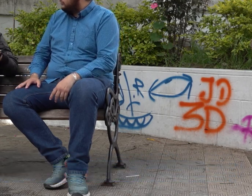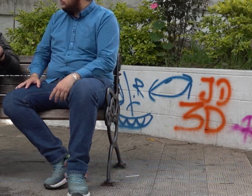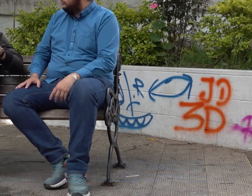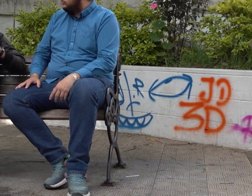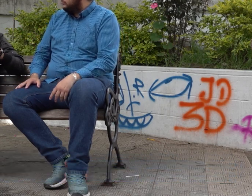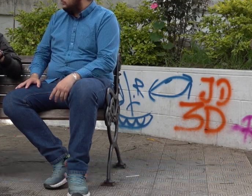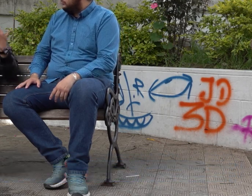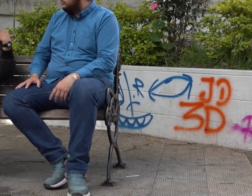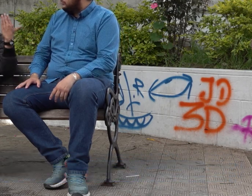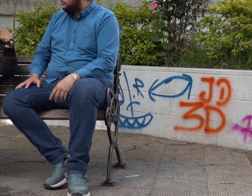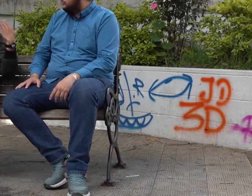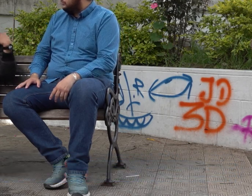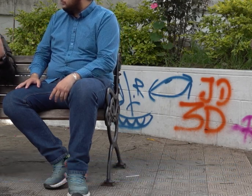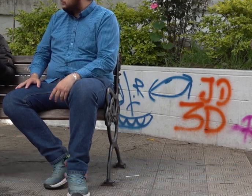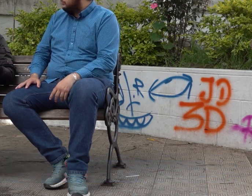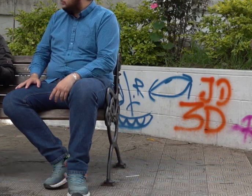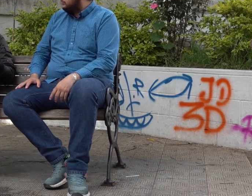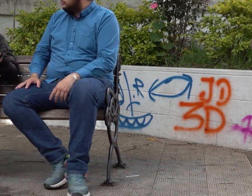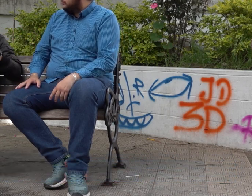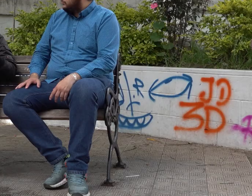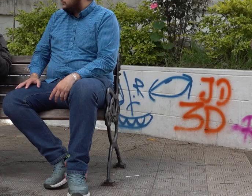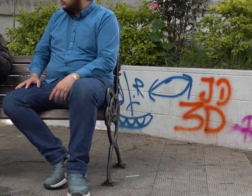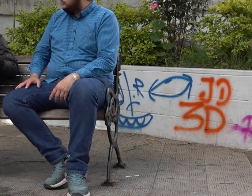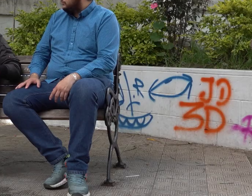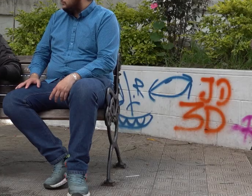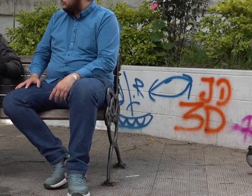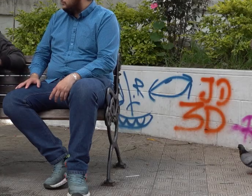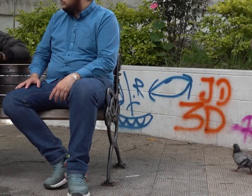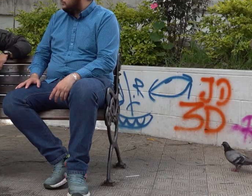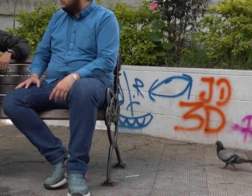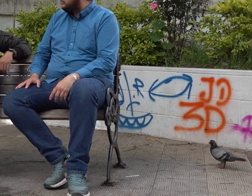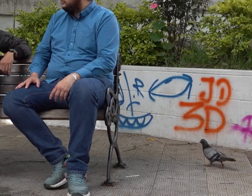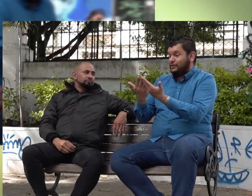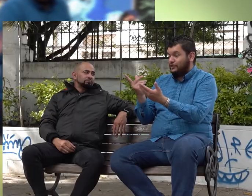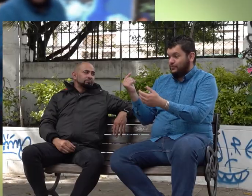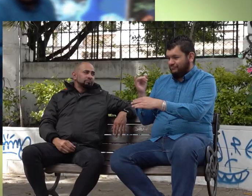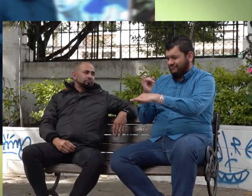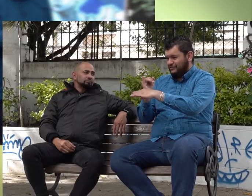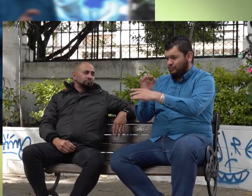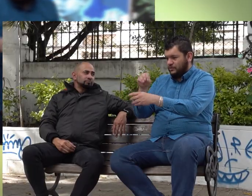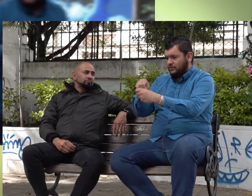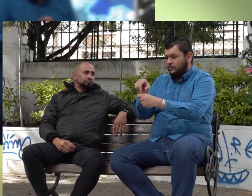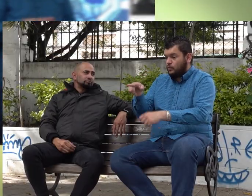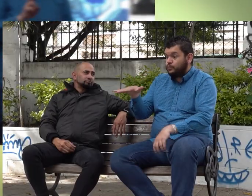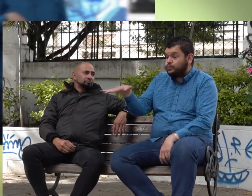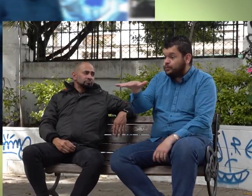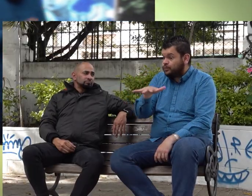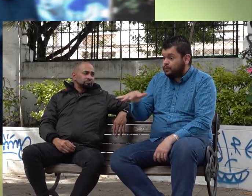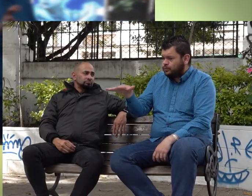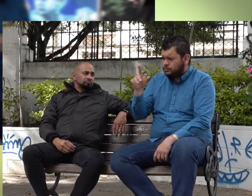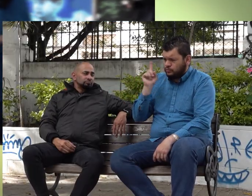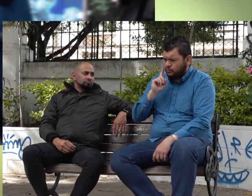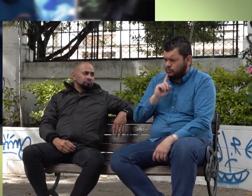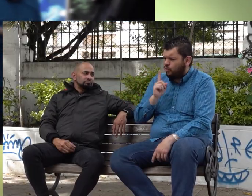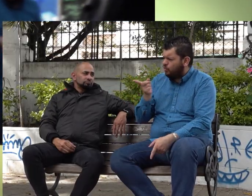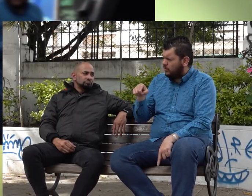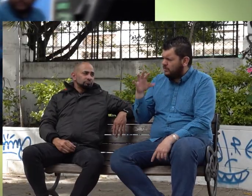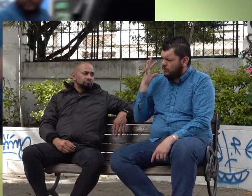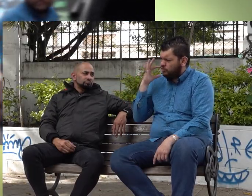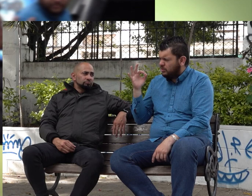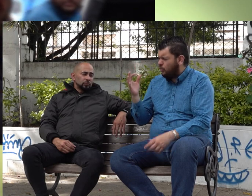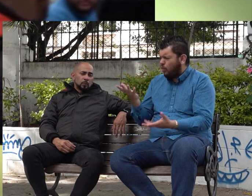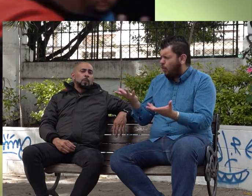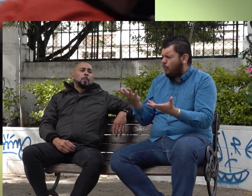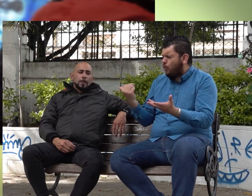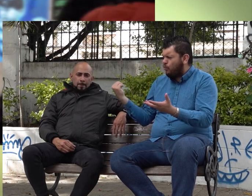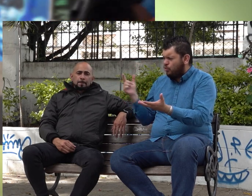Me gradué de la licenciatura de Educación Física en el año 2008. Tengo entendido que en la institución donde entraste a trabajar había estudiantes sordos